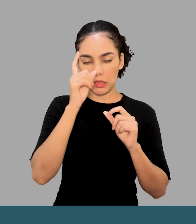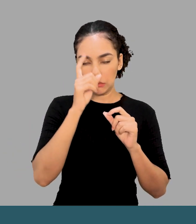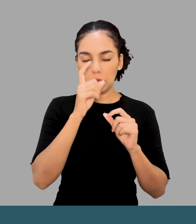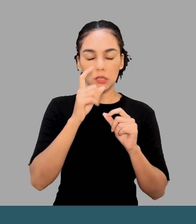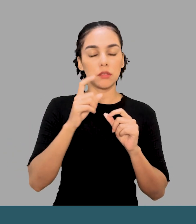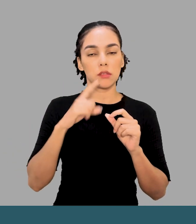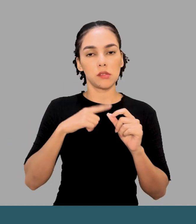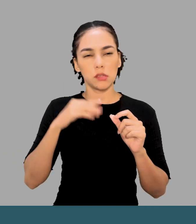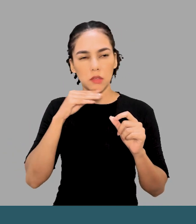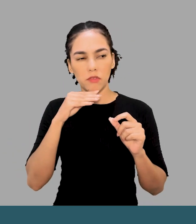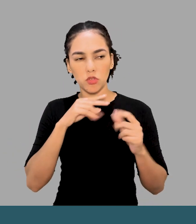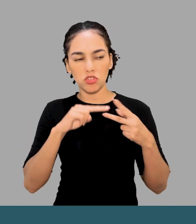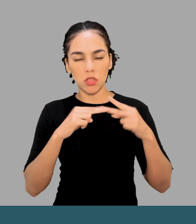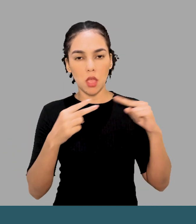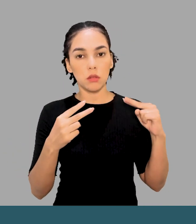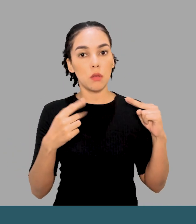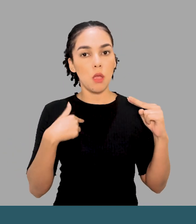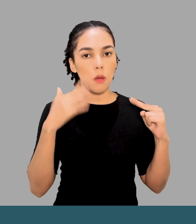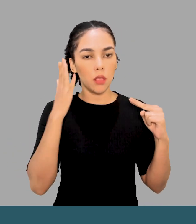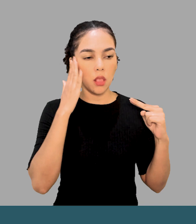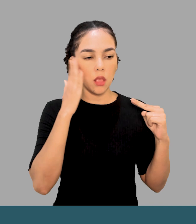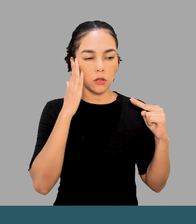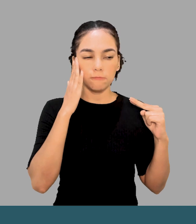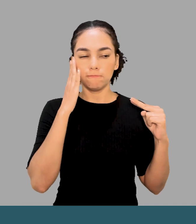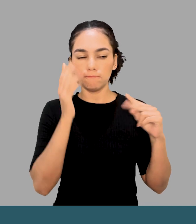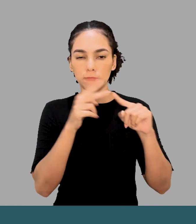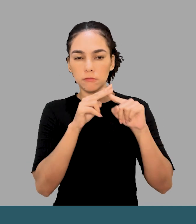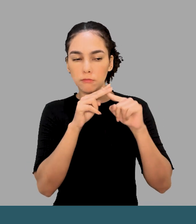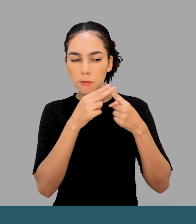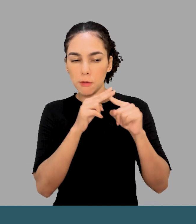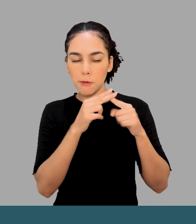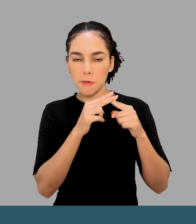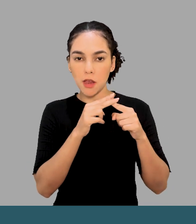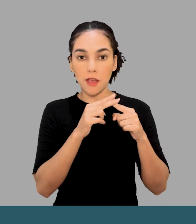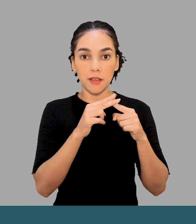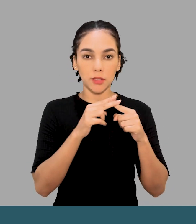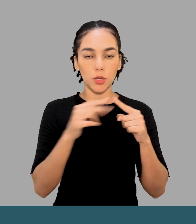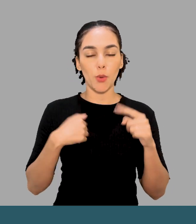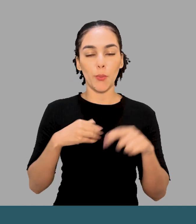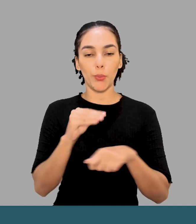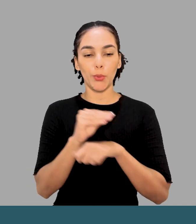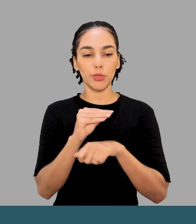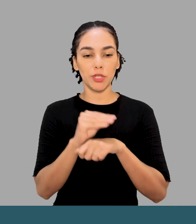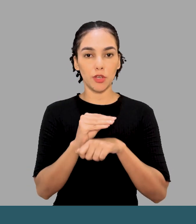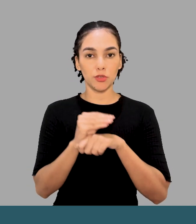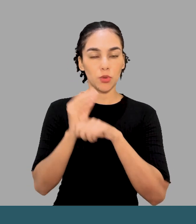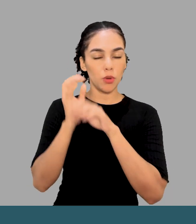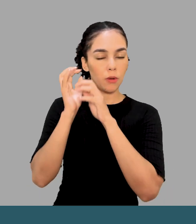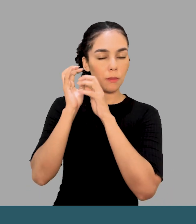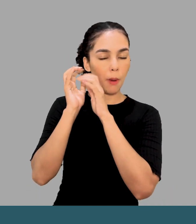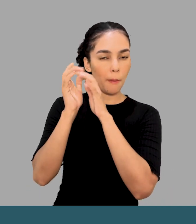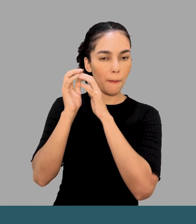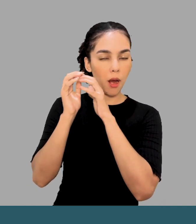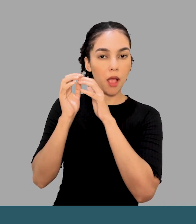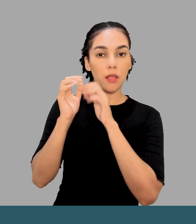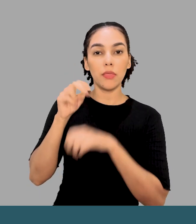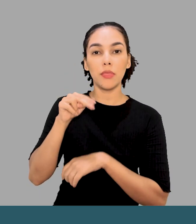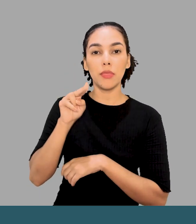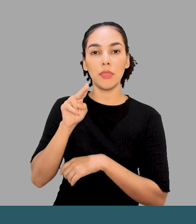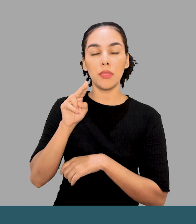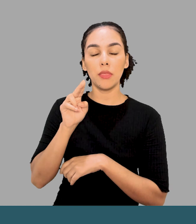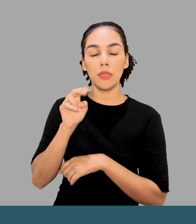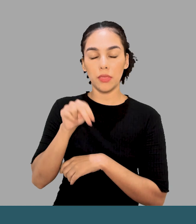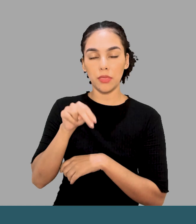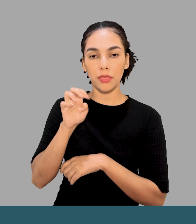eu entendendo esse defeito e consertando esse defeito, eu protejo o neurônio motor do movimento, e se tratar